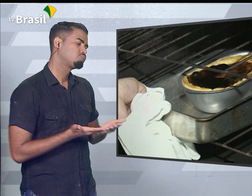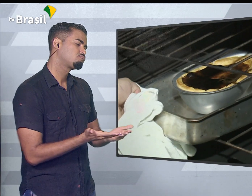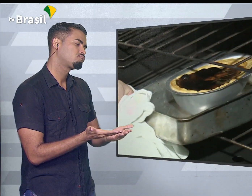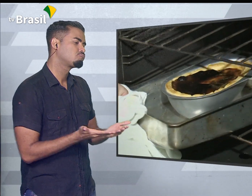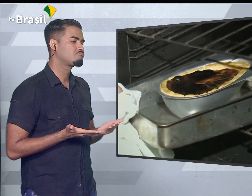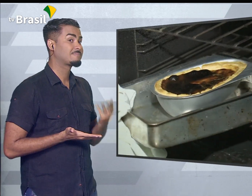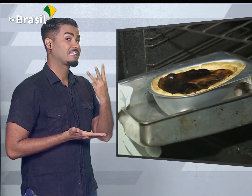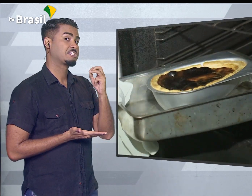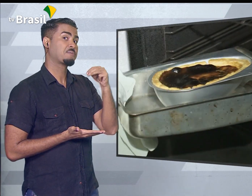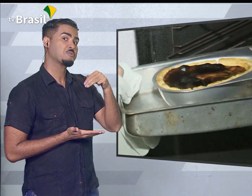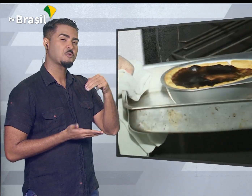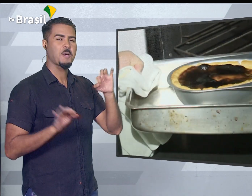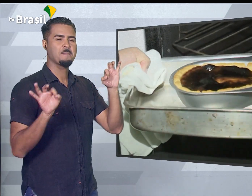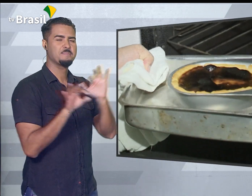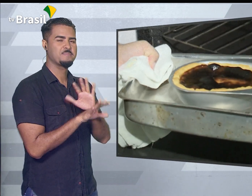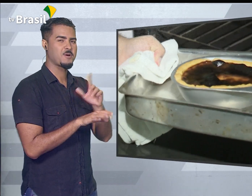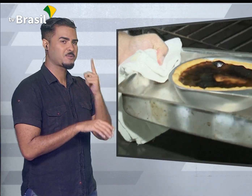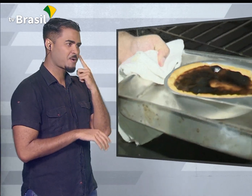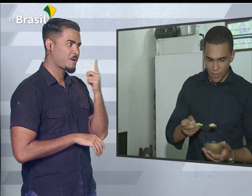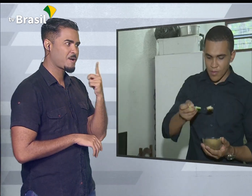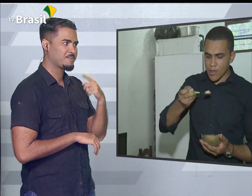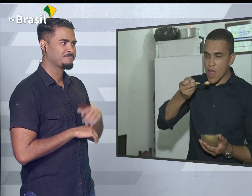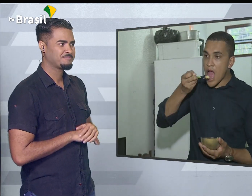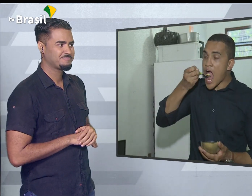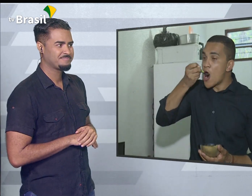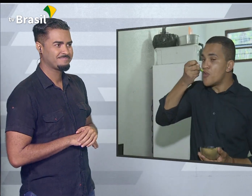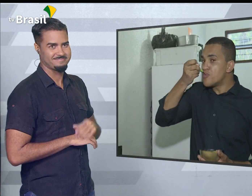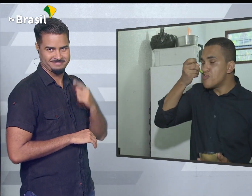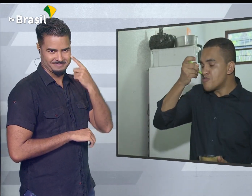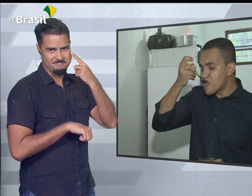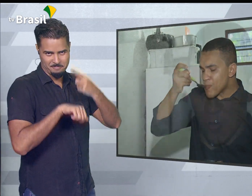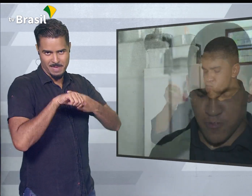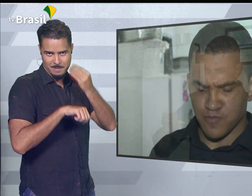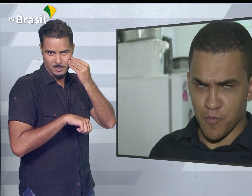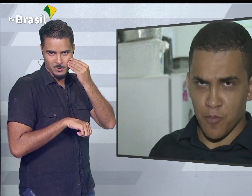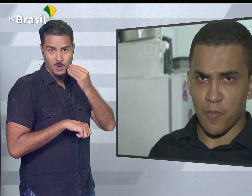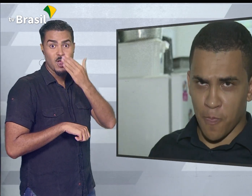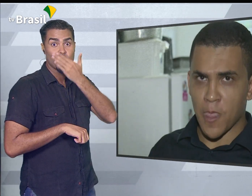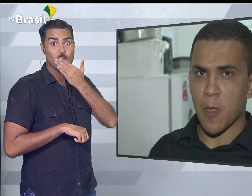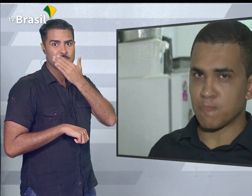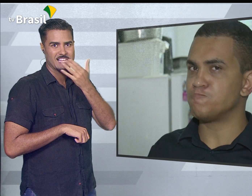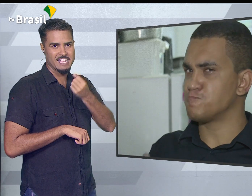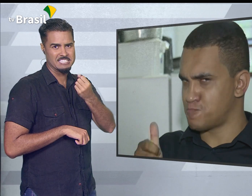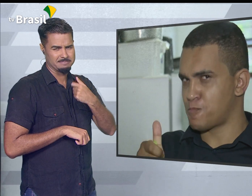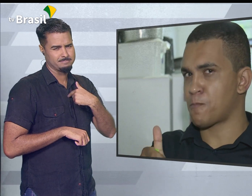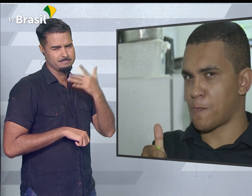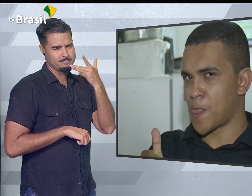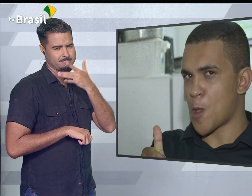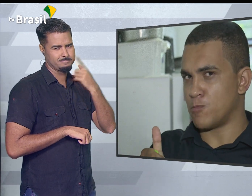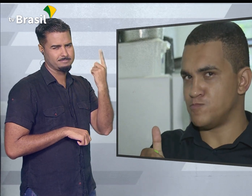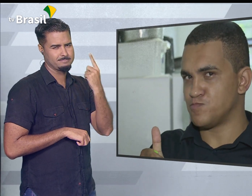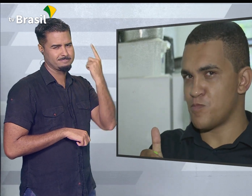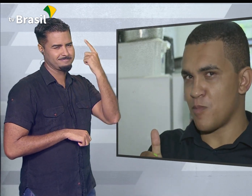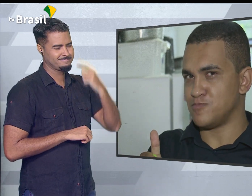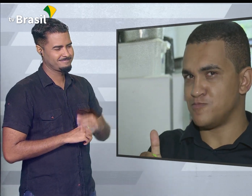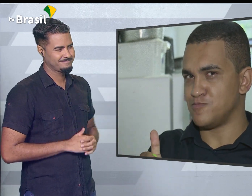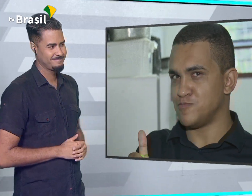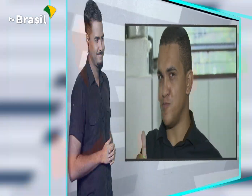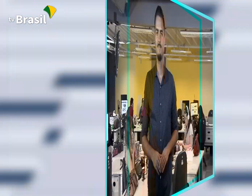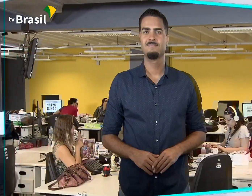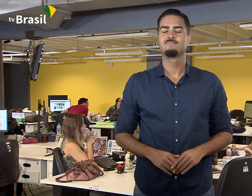forno e está pronta a sensação do momento. Eu, claro, provei a de doce e olha, faz justiça a todo o